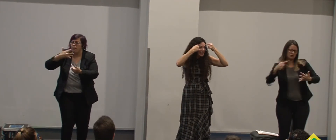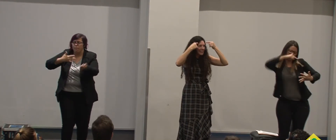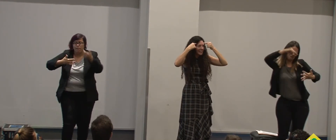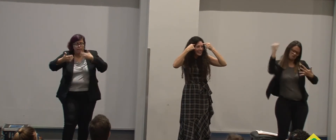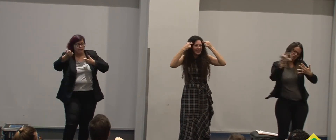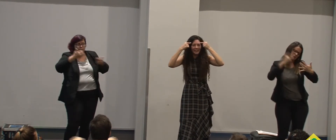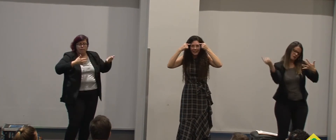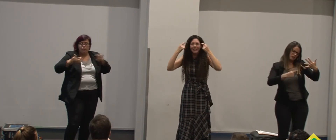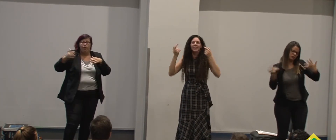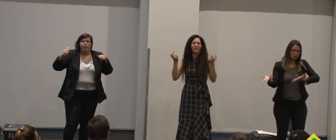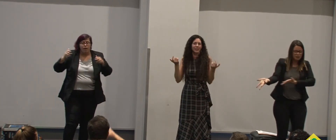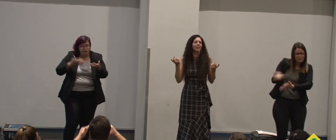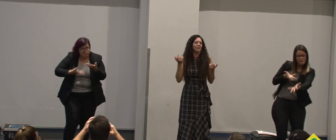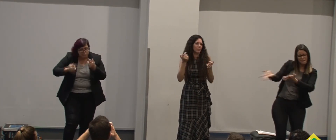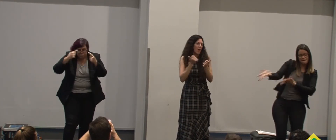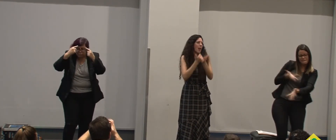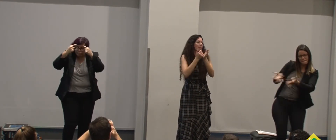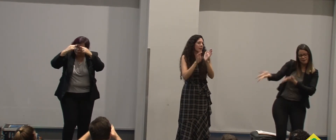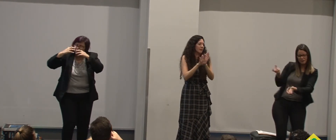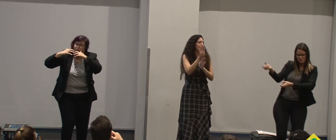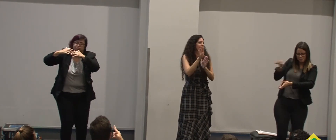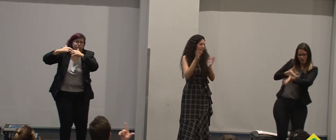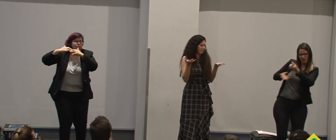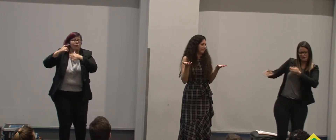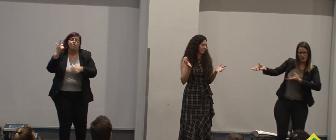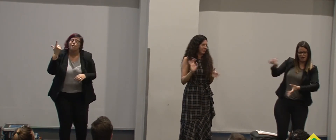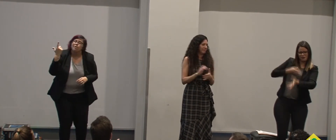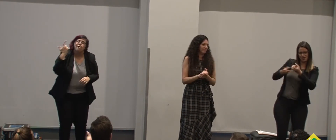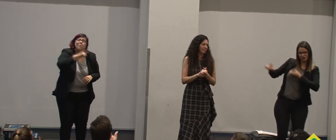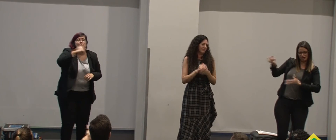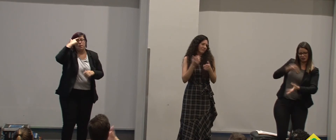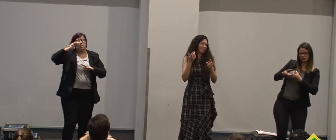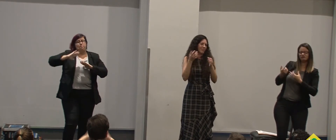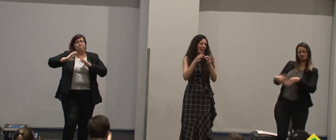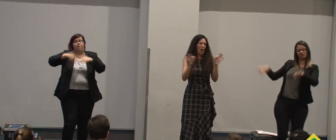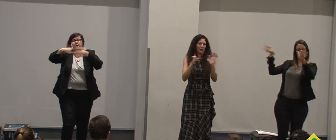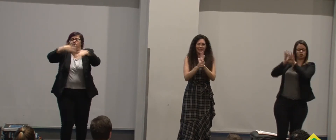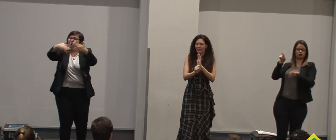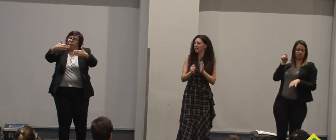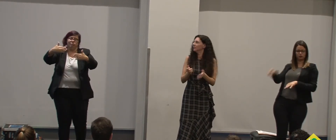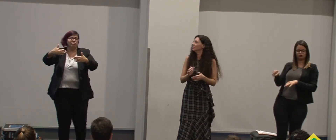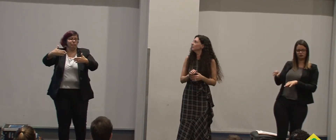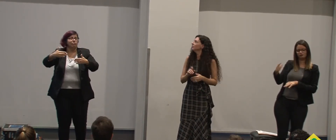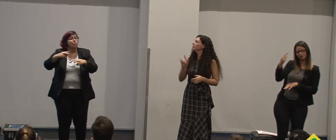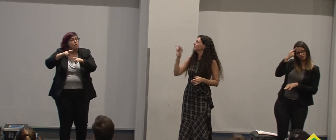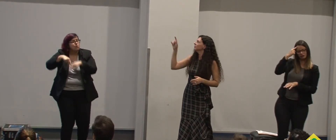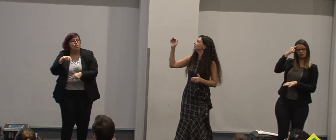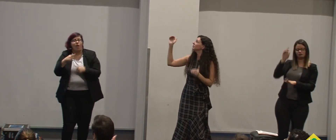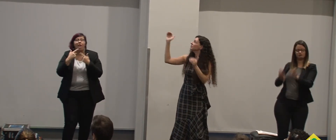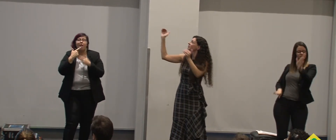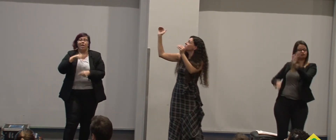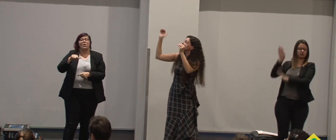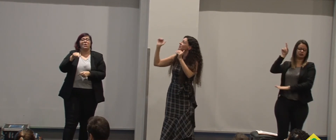de questões, fazer essas intervenções durante o filme, durante esse tipo de